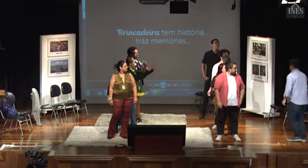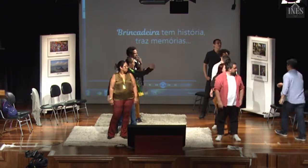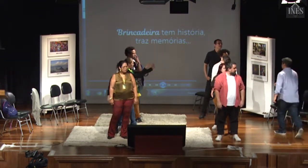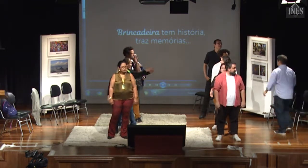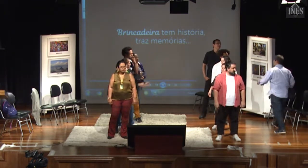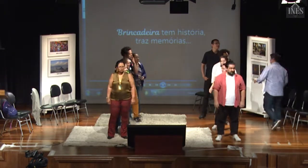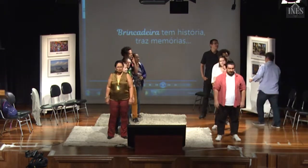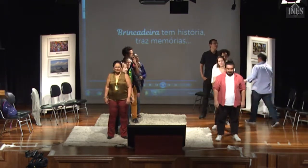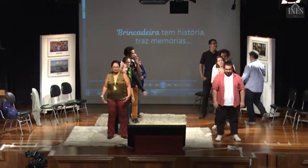Já sei, espera aí.